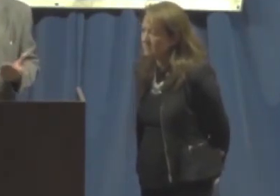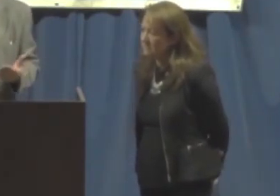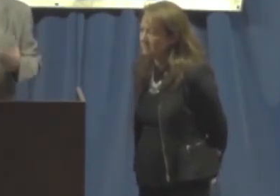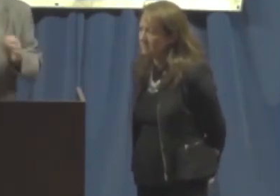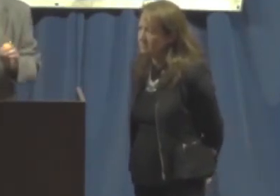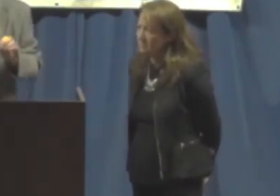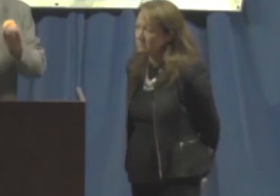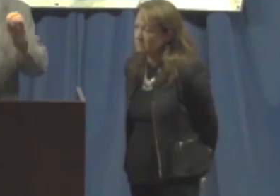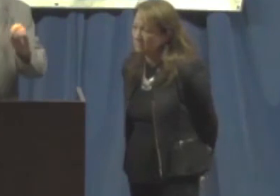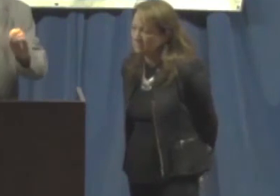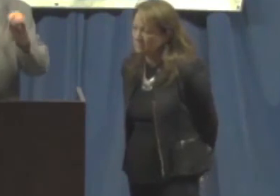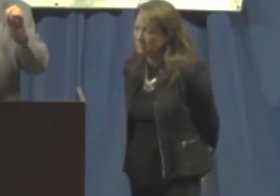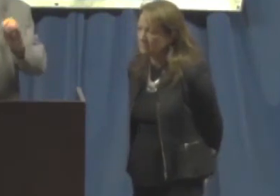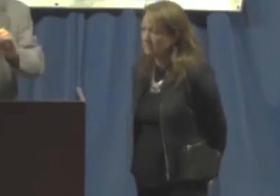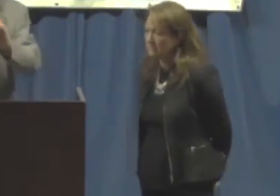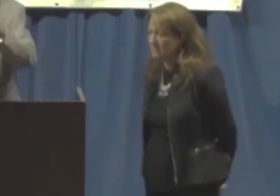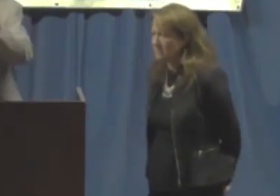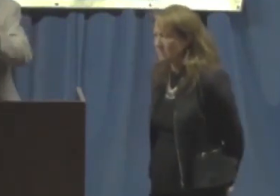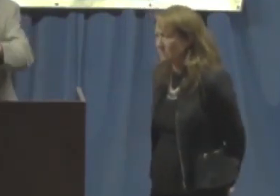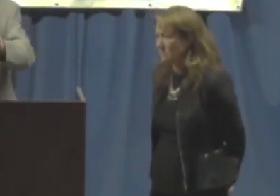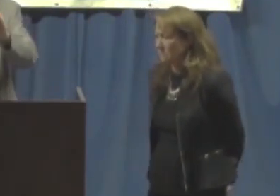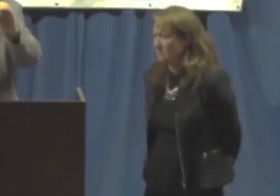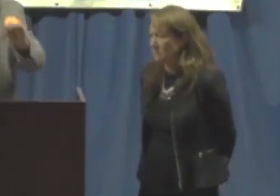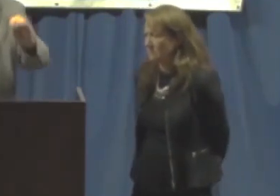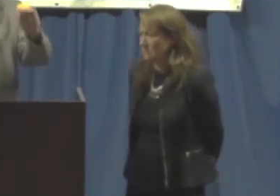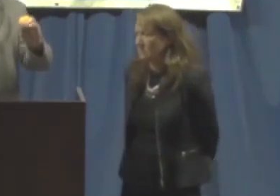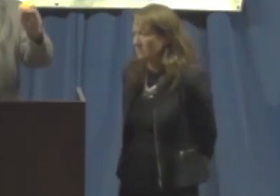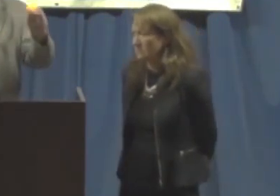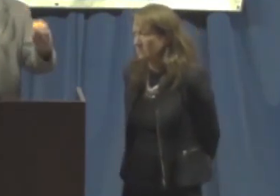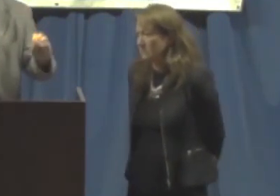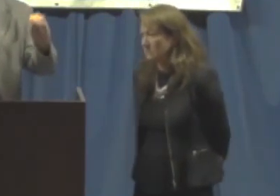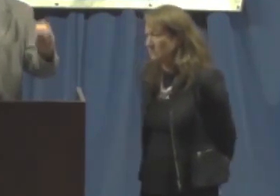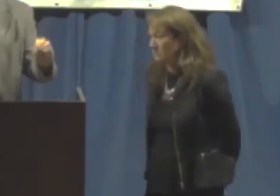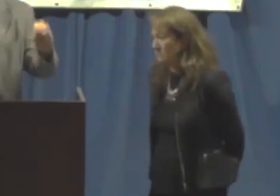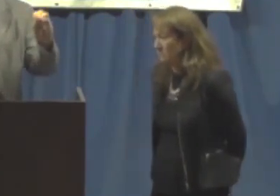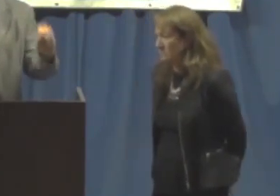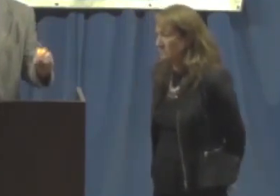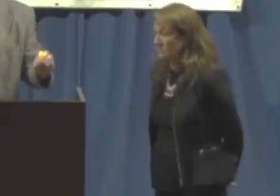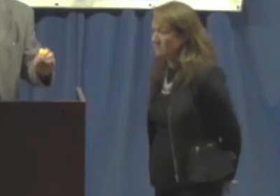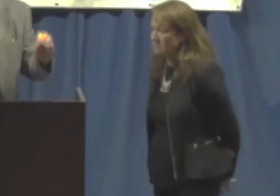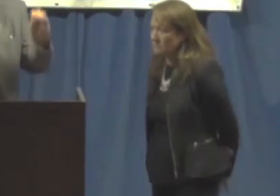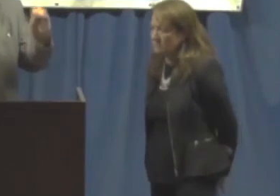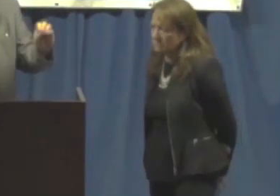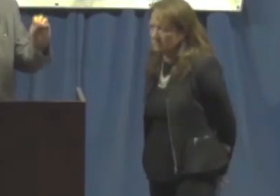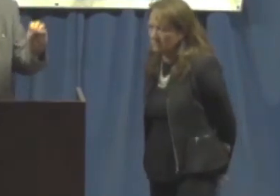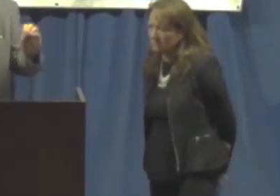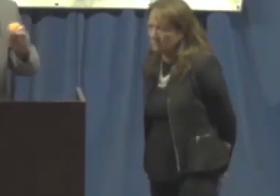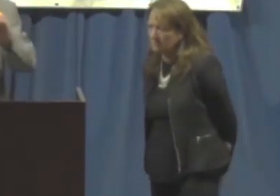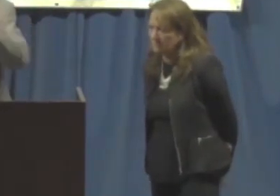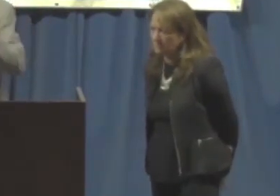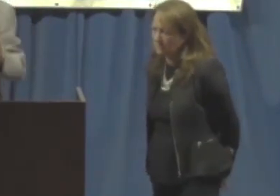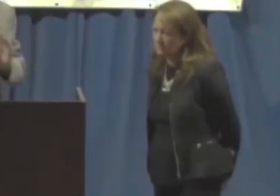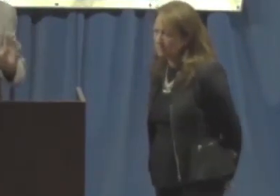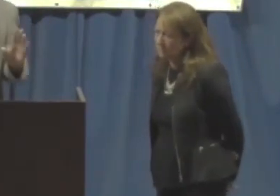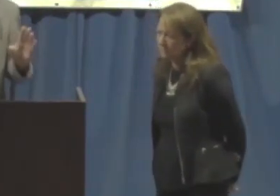hay toda una tendencia a darle las frecuencias las pocas frecuencias que todavía quedan sin asignar dárselas